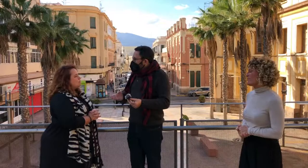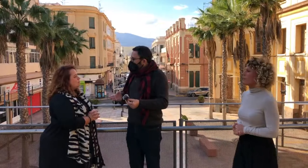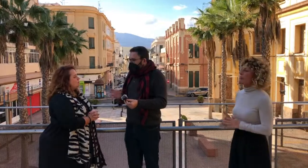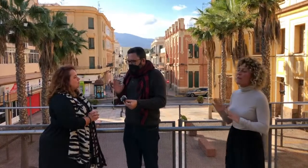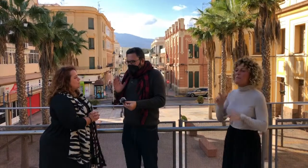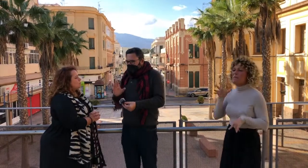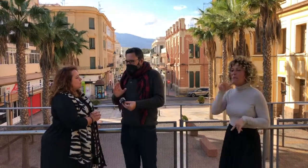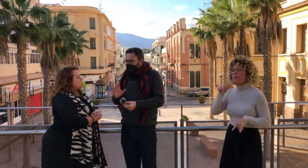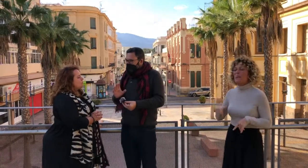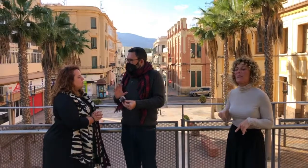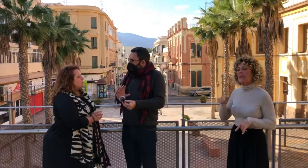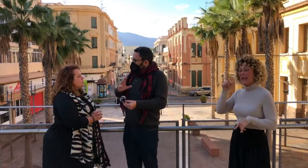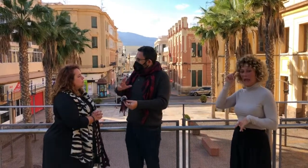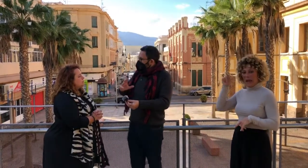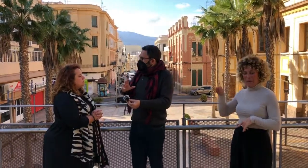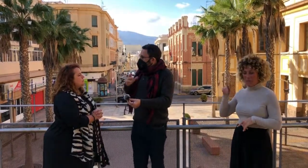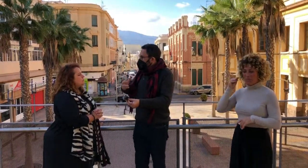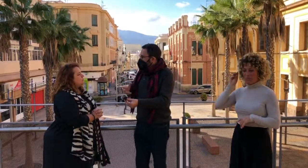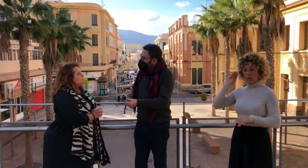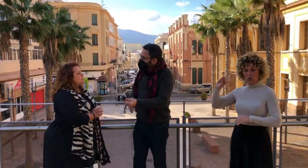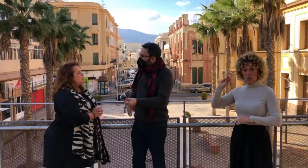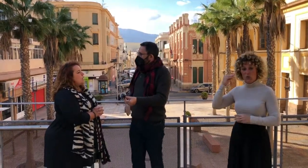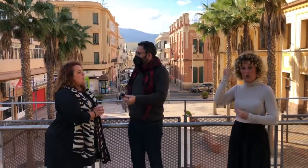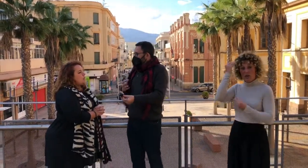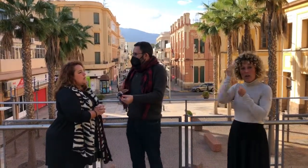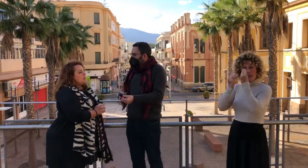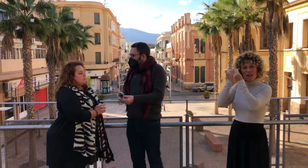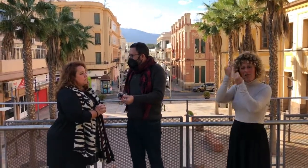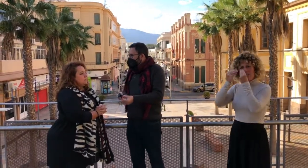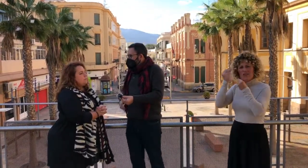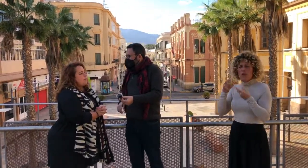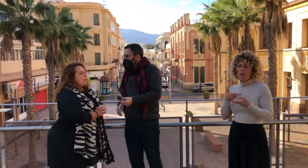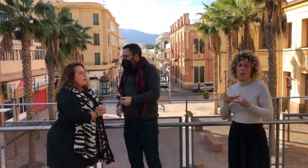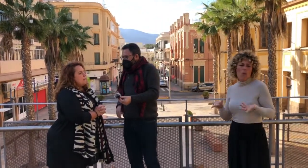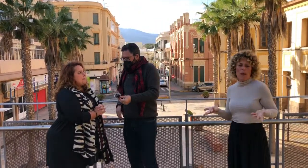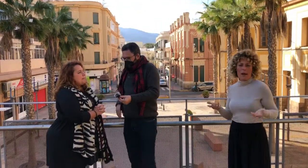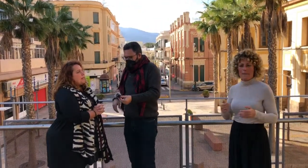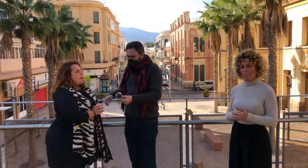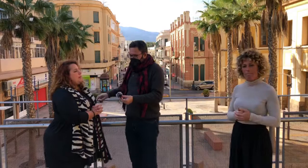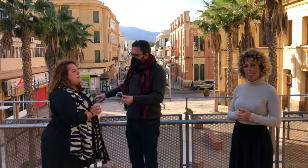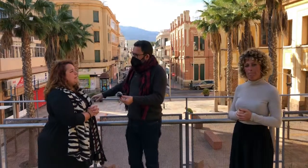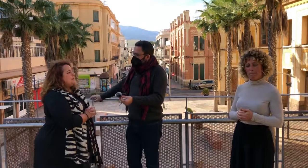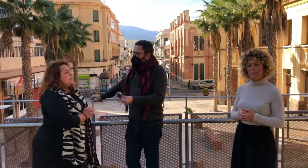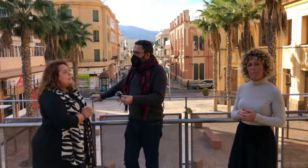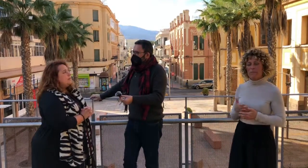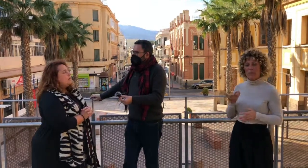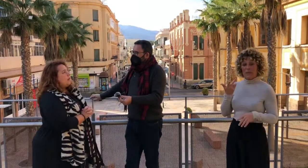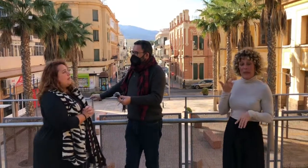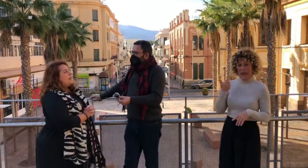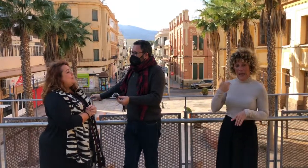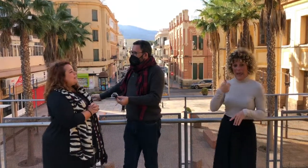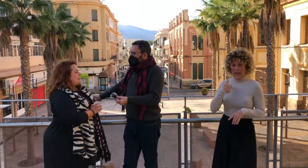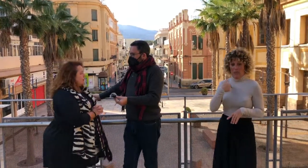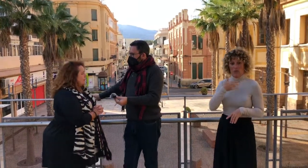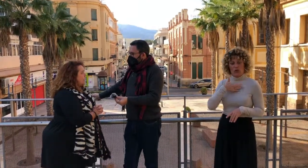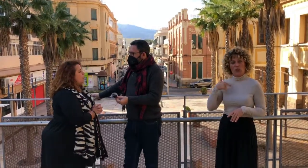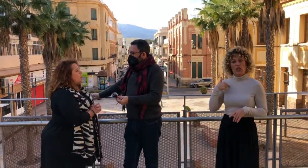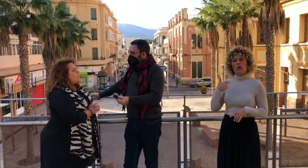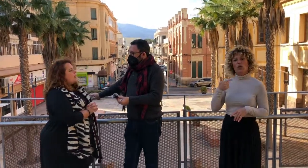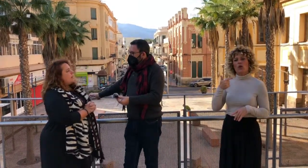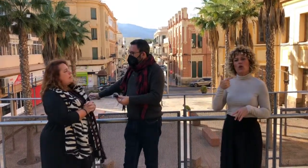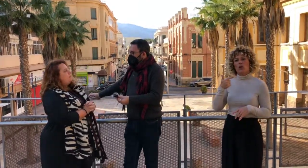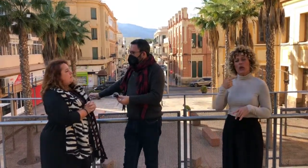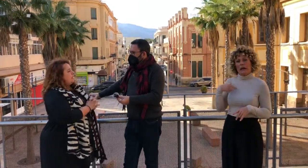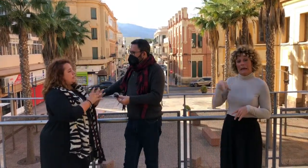Carmen, tu reflexión, hemos reflexionado, ¿cuál es tu reflexión? ¿Qué se nos queda en el tiempo? Pues a mí lo que quería remarcar es